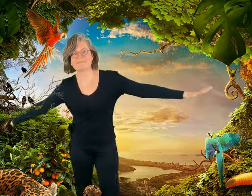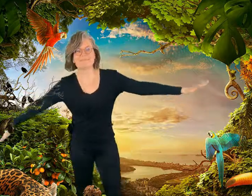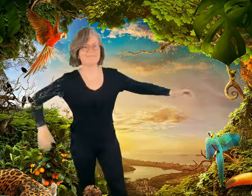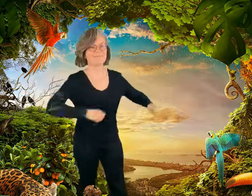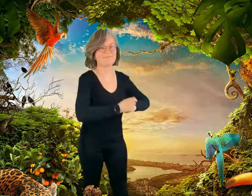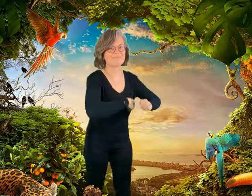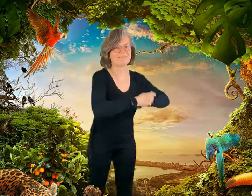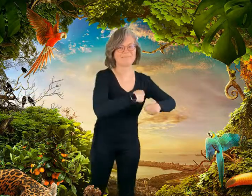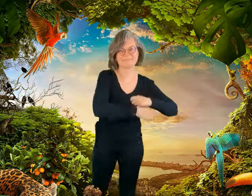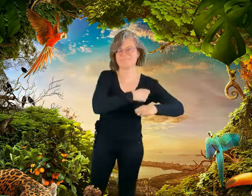avontuur.